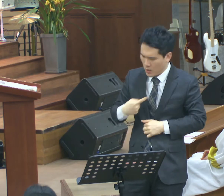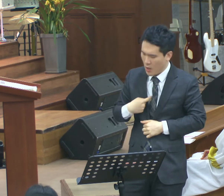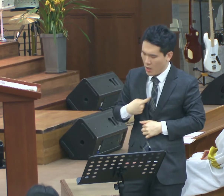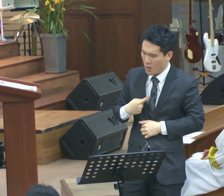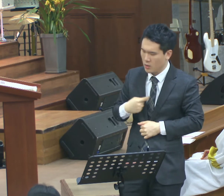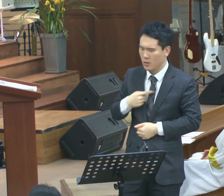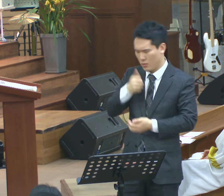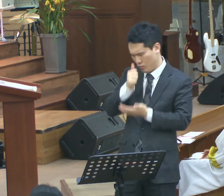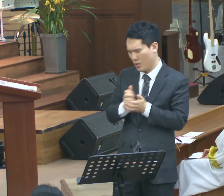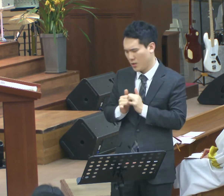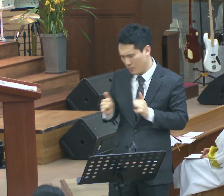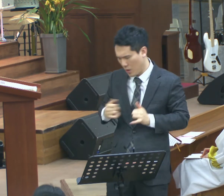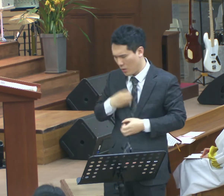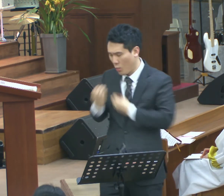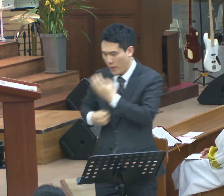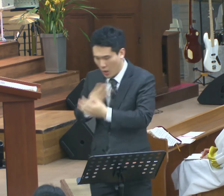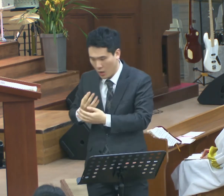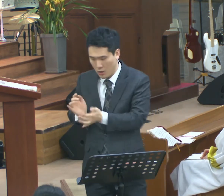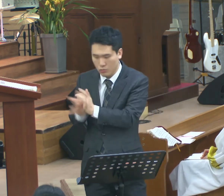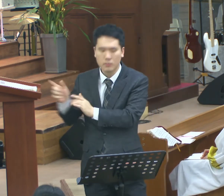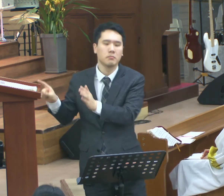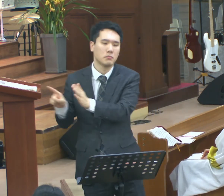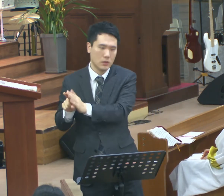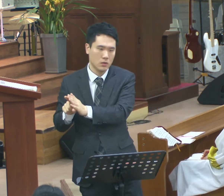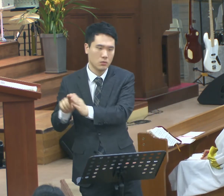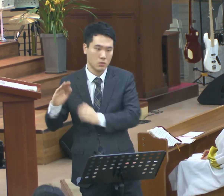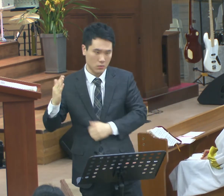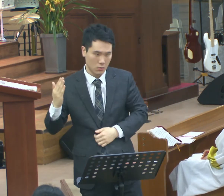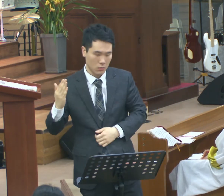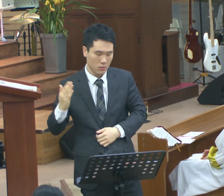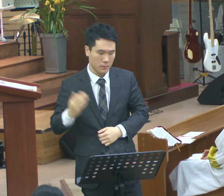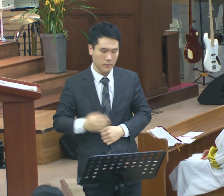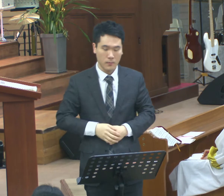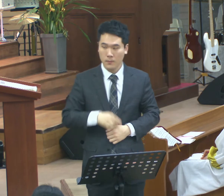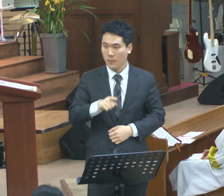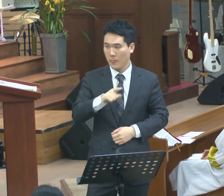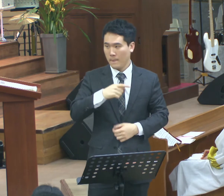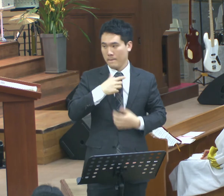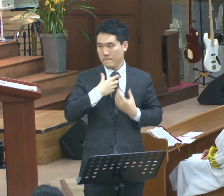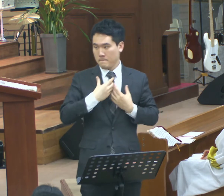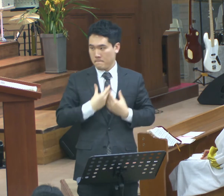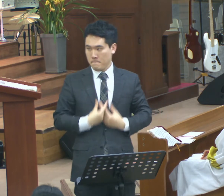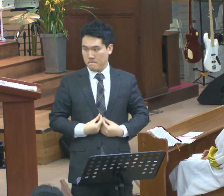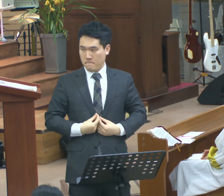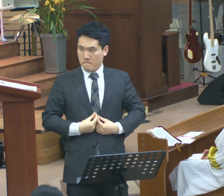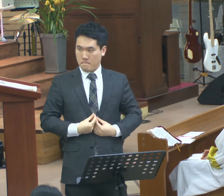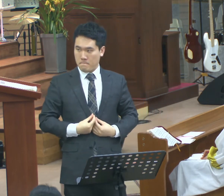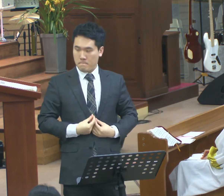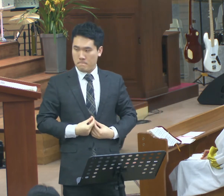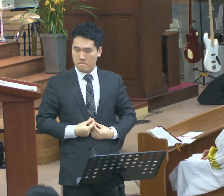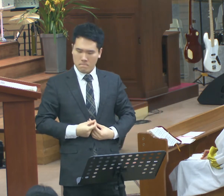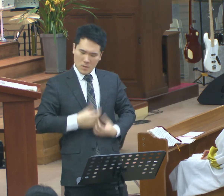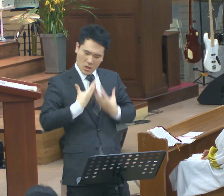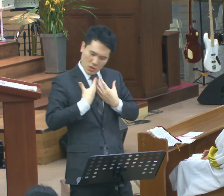다 끝났다고 생각하는 가운데 절망 가운데 갈릴리에서 다시 그물을 내렸는데 하나도 또 못